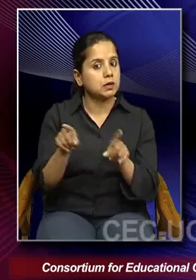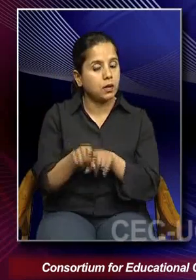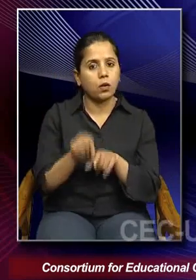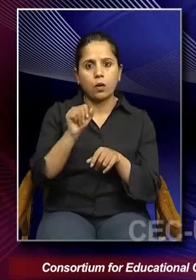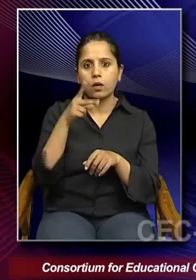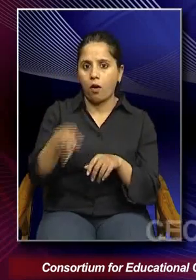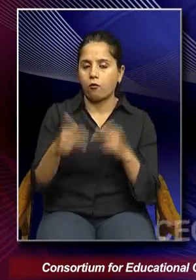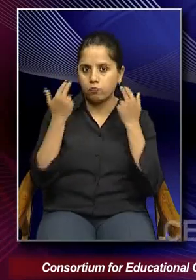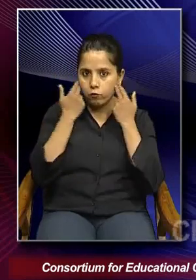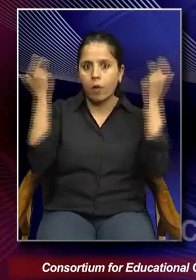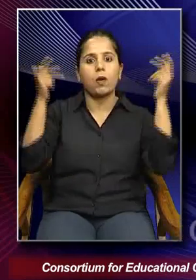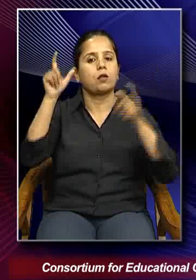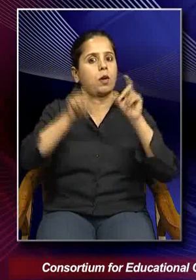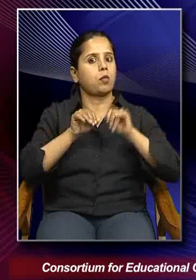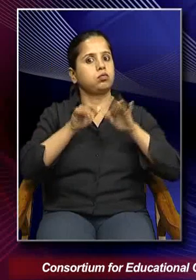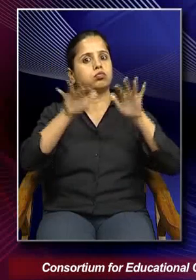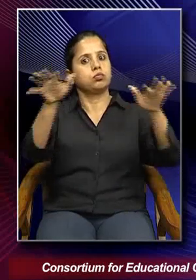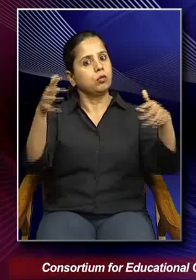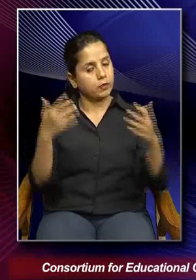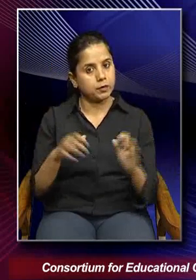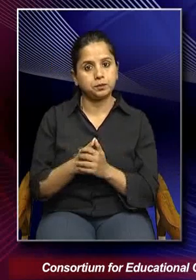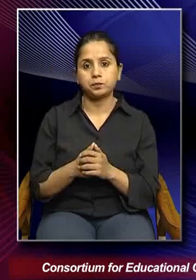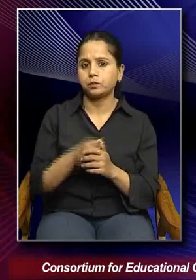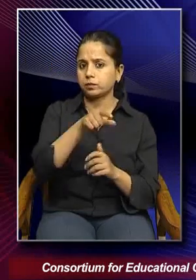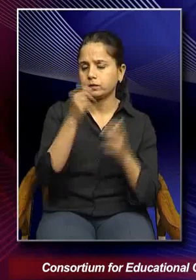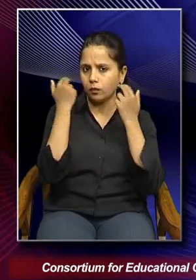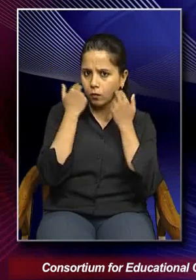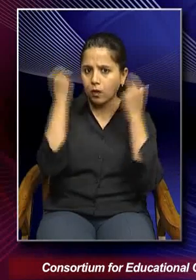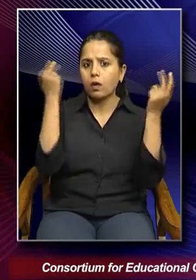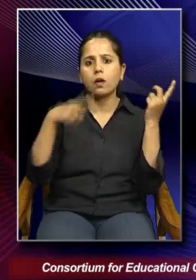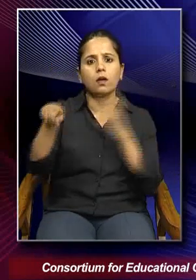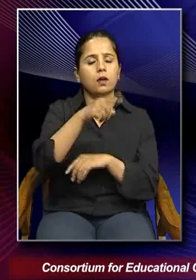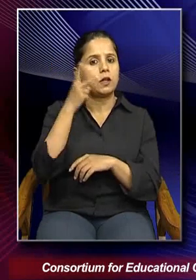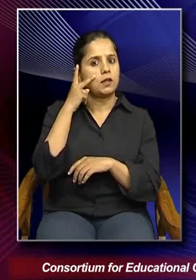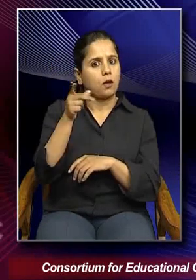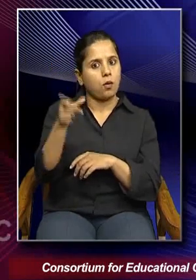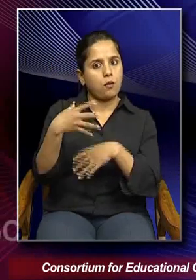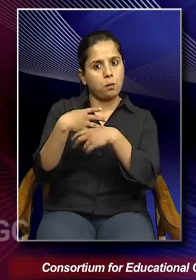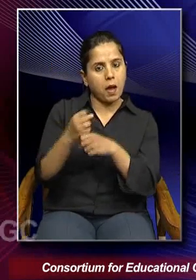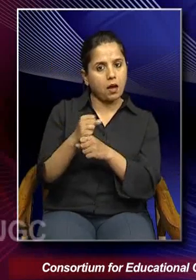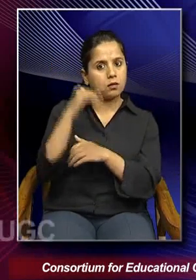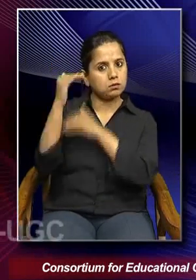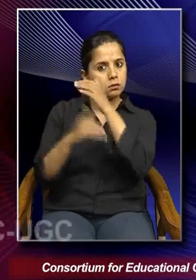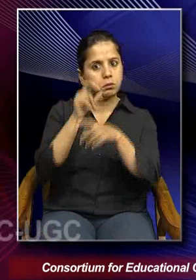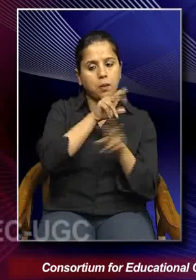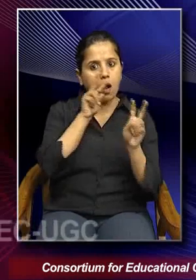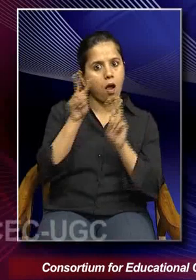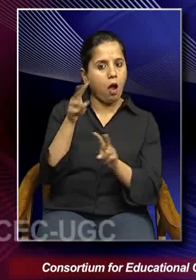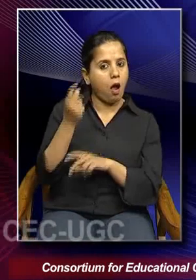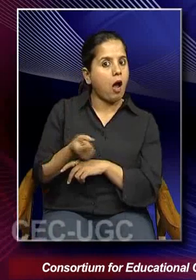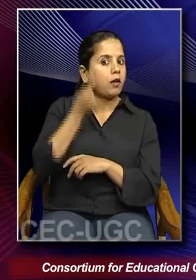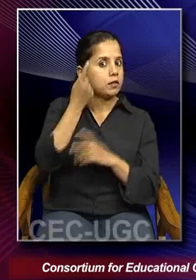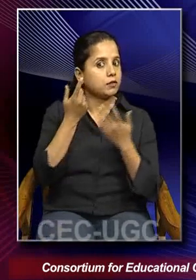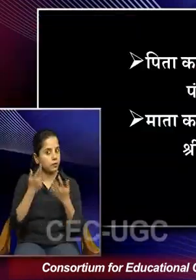ख्याति हुई उनको एक प्रसिद्ध और प्रतिष्ठित रचाकर के रूप में पहचान भी मिली